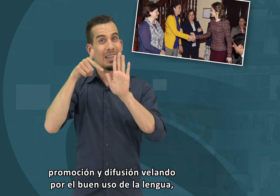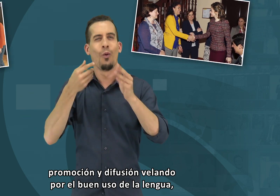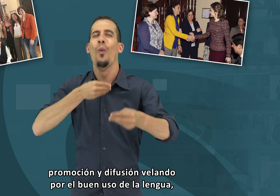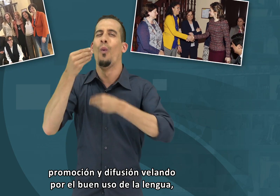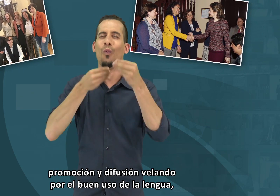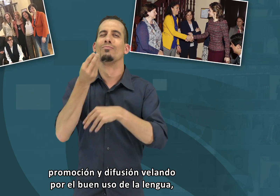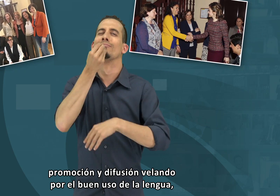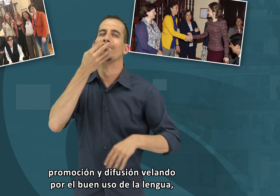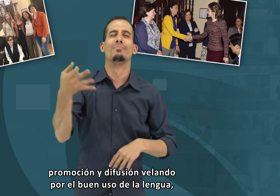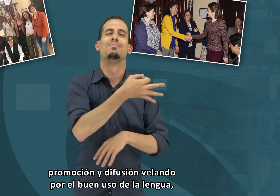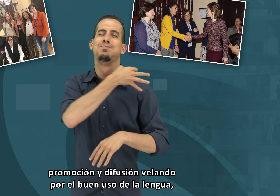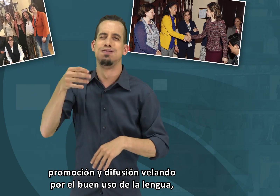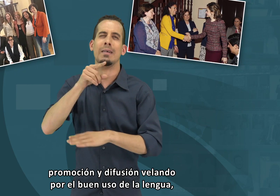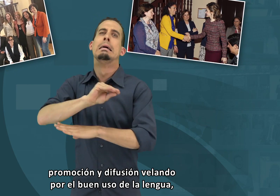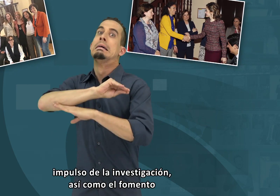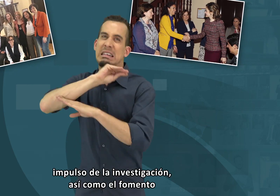buen uso de la lengua.